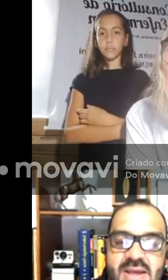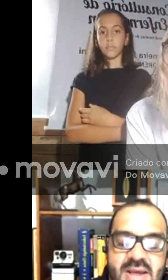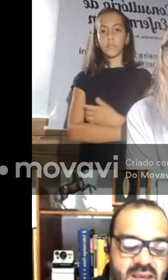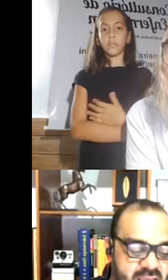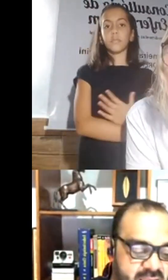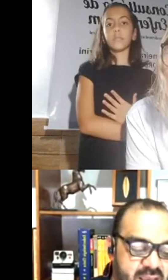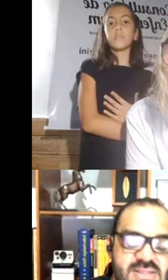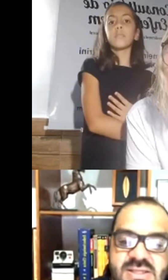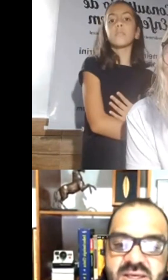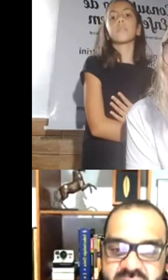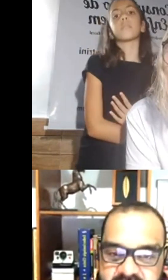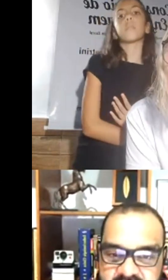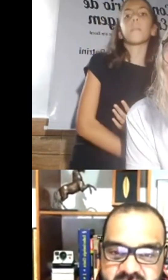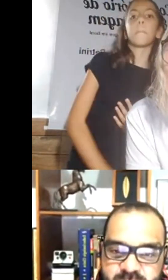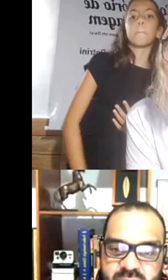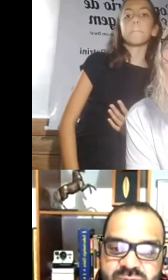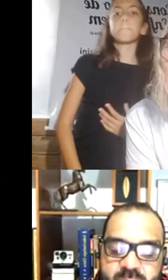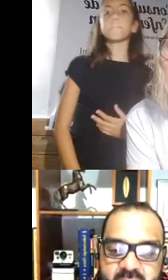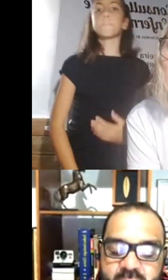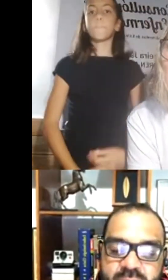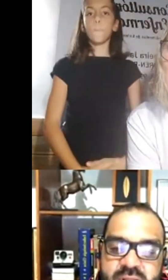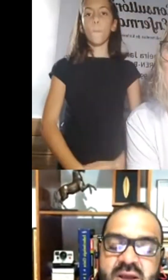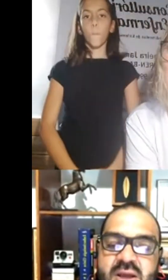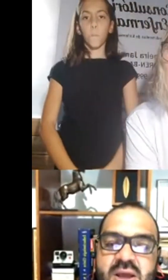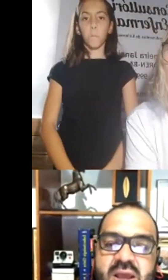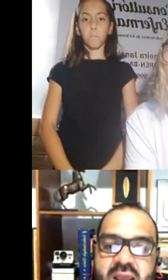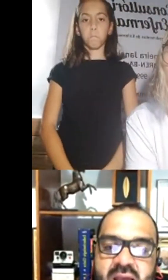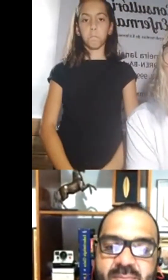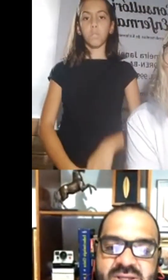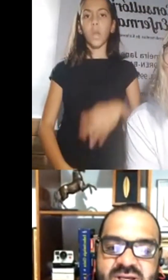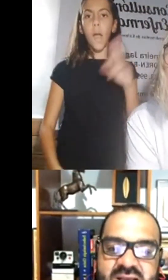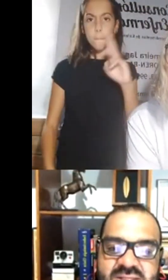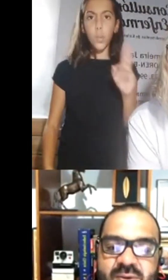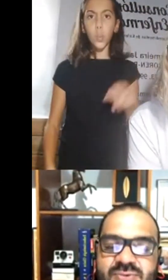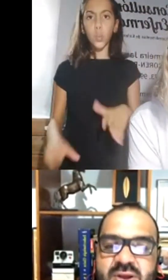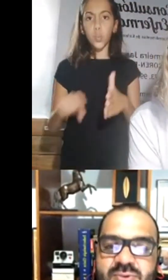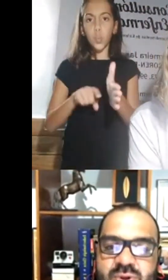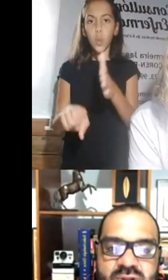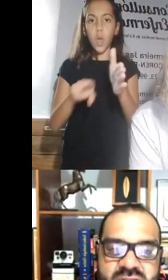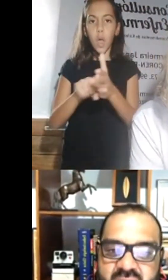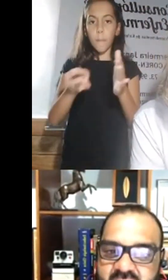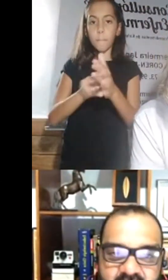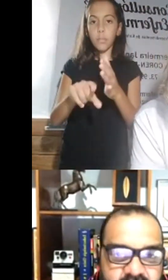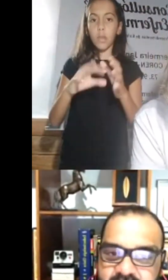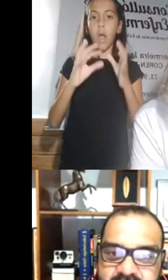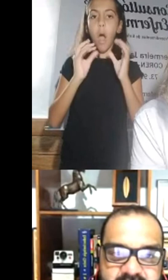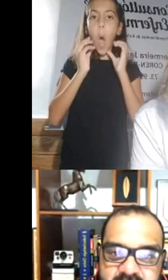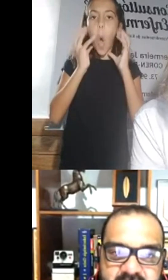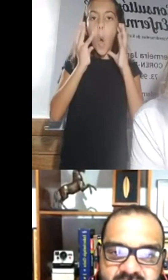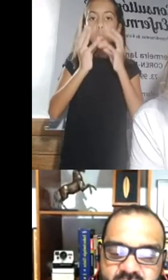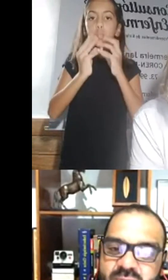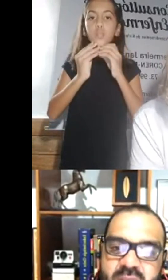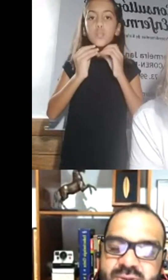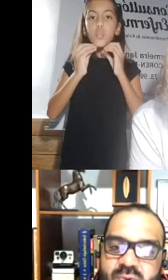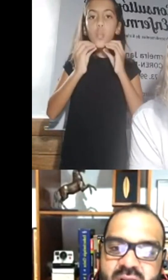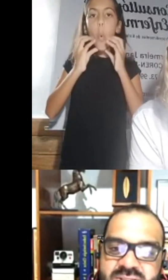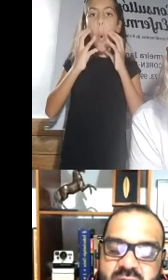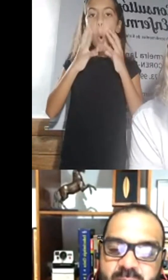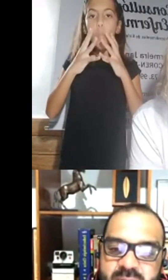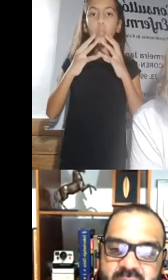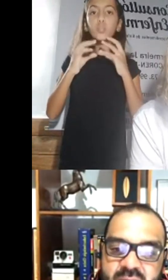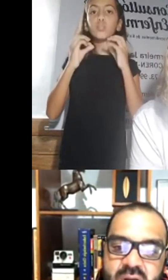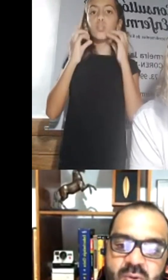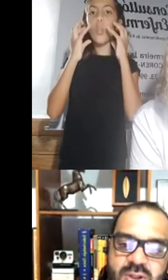né? Sim, Jana, respondendo a sua pergunta, a mastigação tem total envolvimento com a